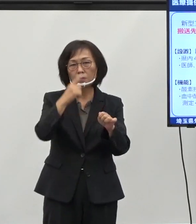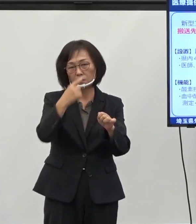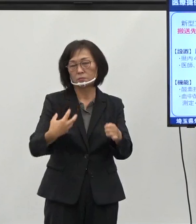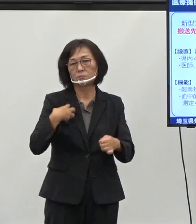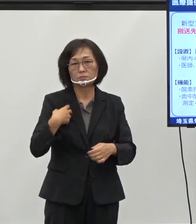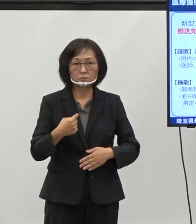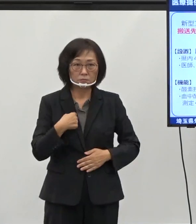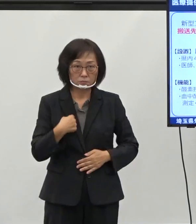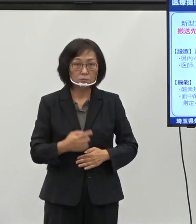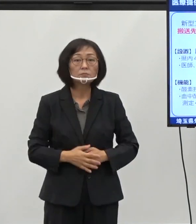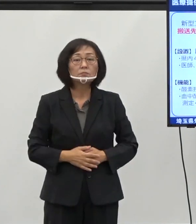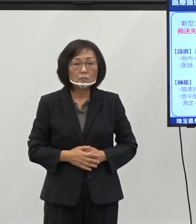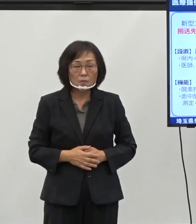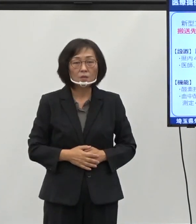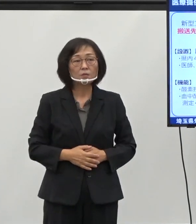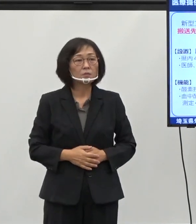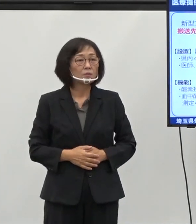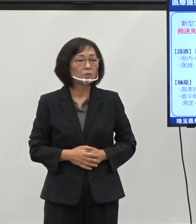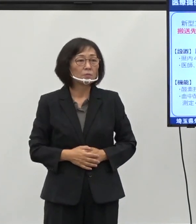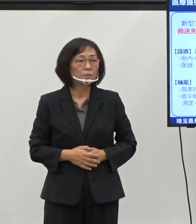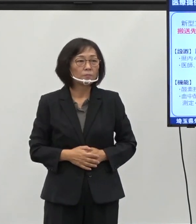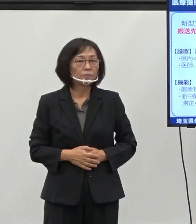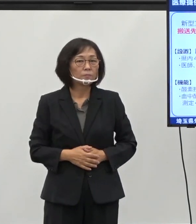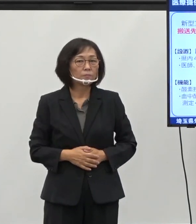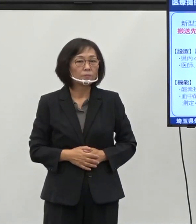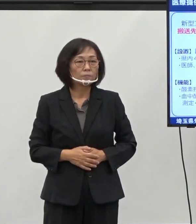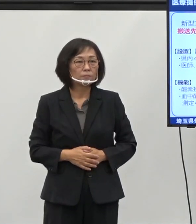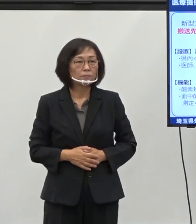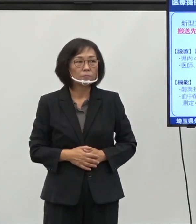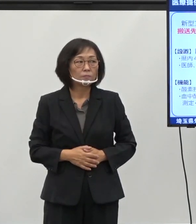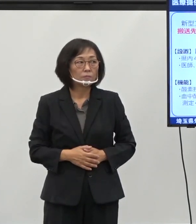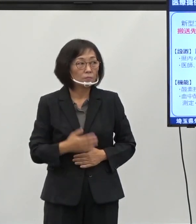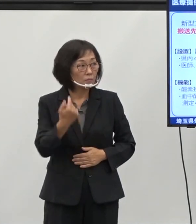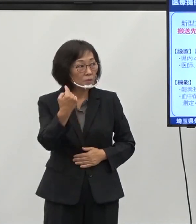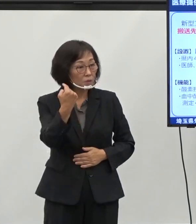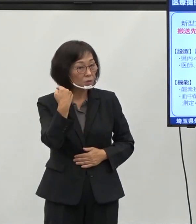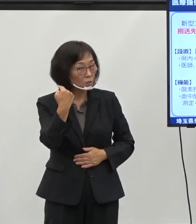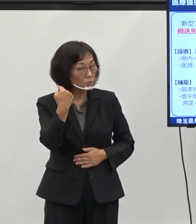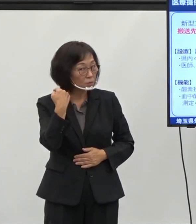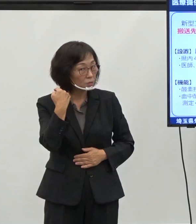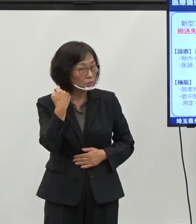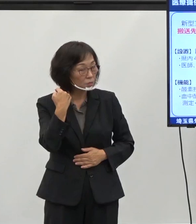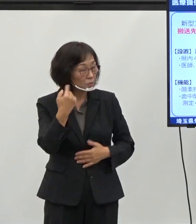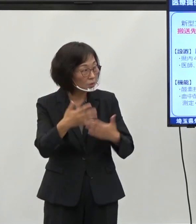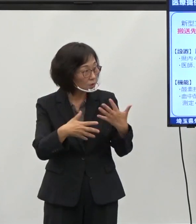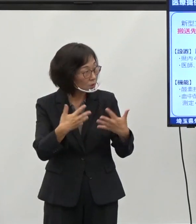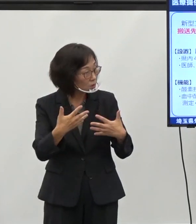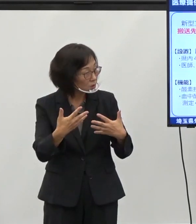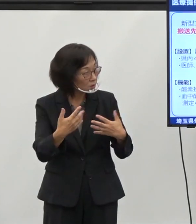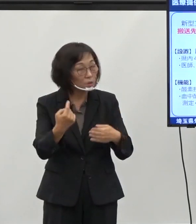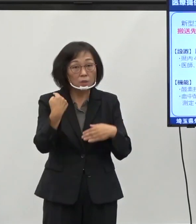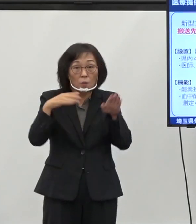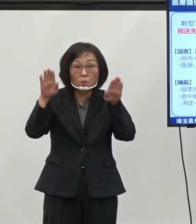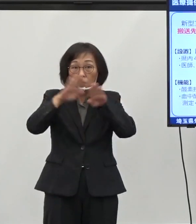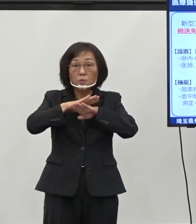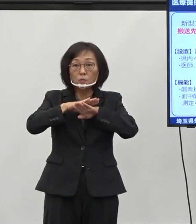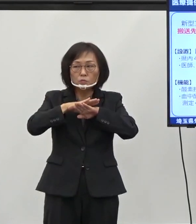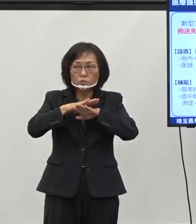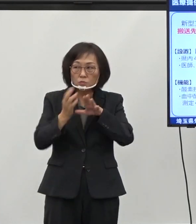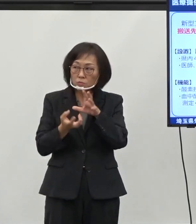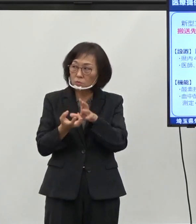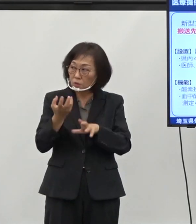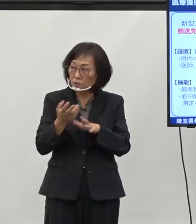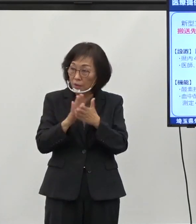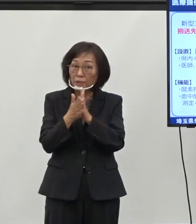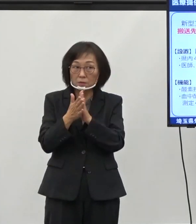からその前者につきましては、これは例のあれ、昨日の話ですか、昨日夜話題になったやつですかね、